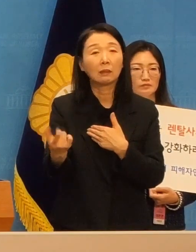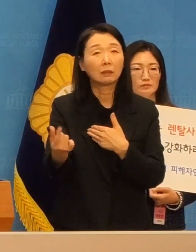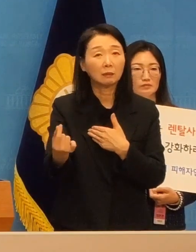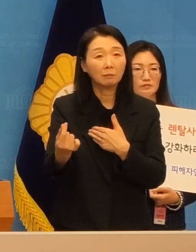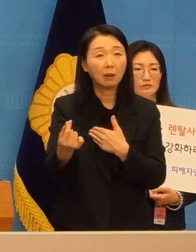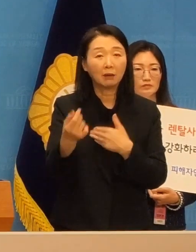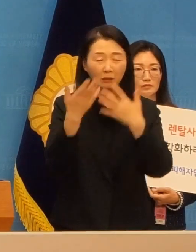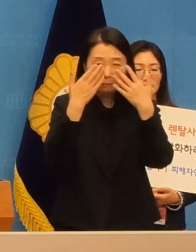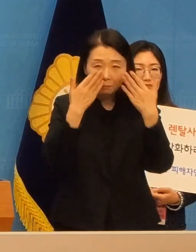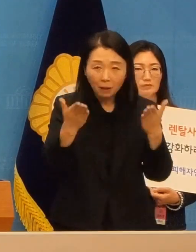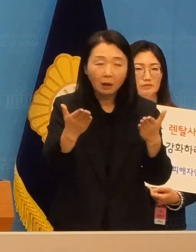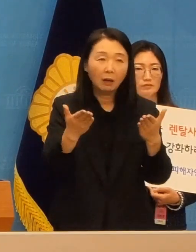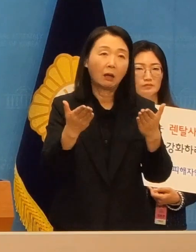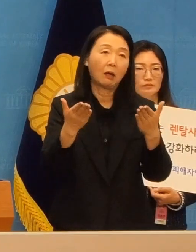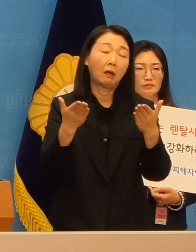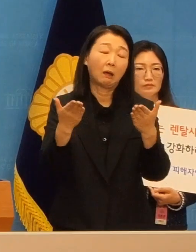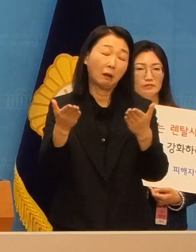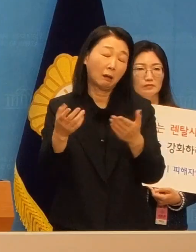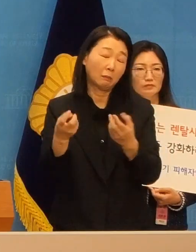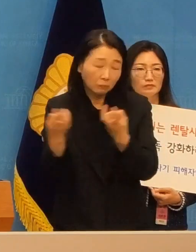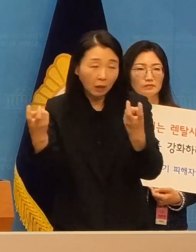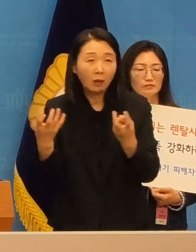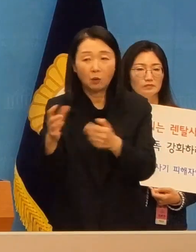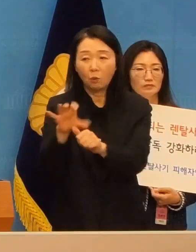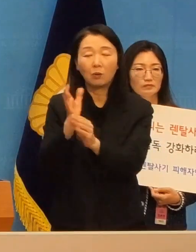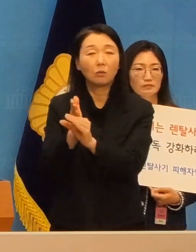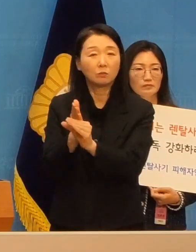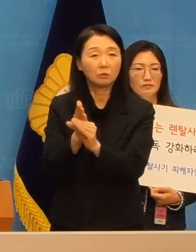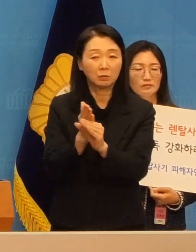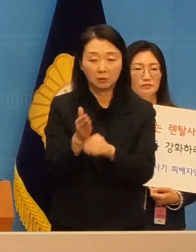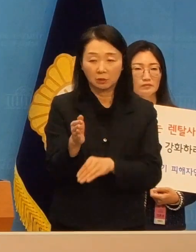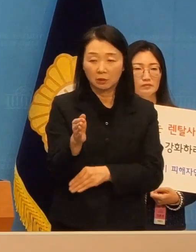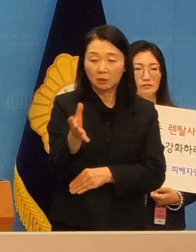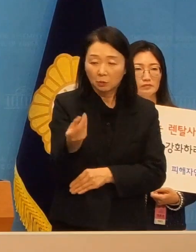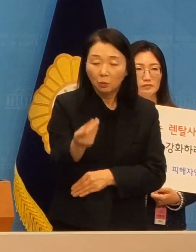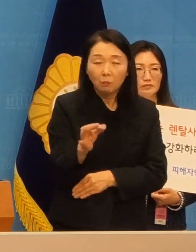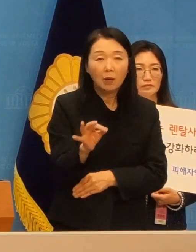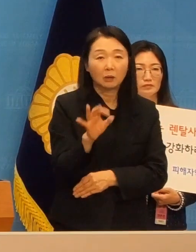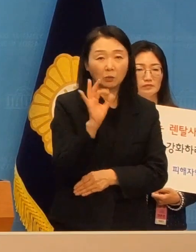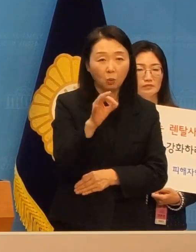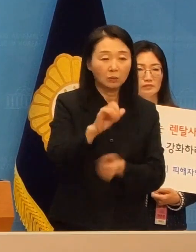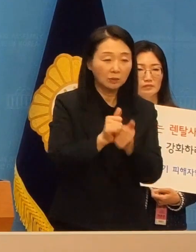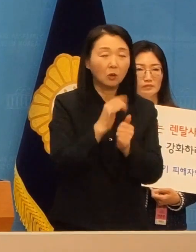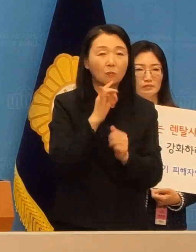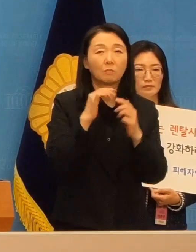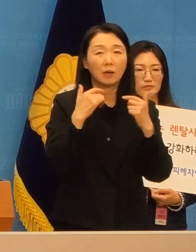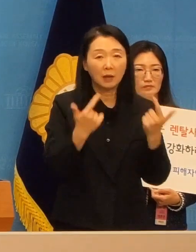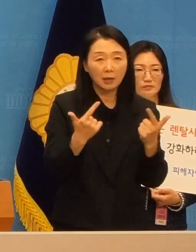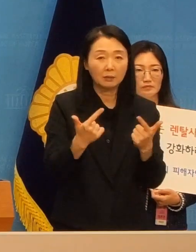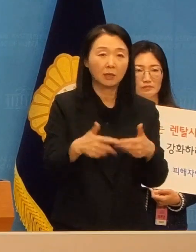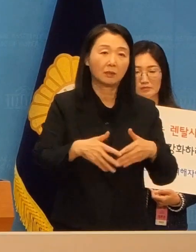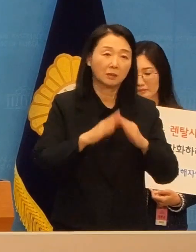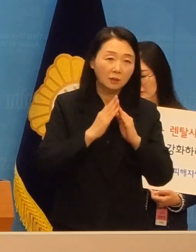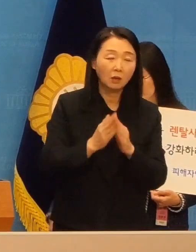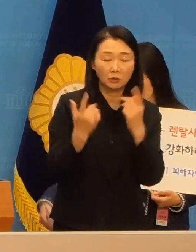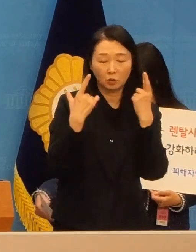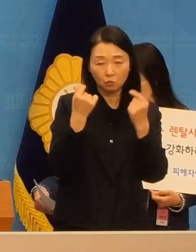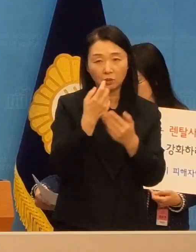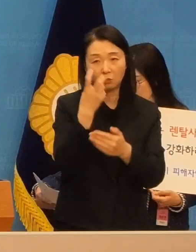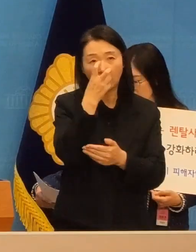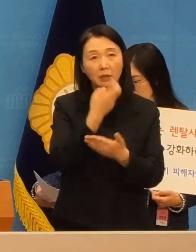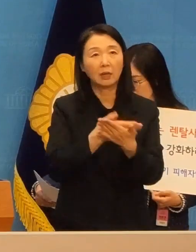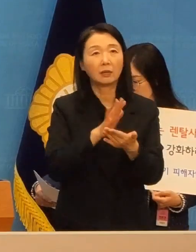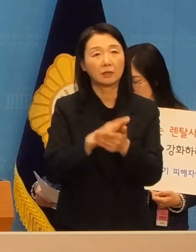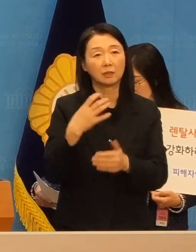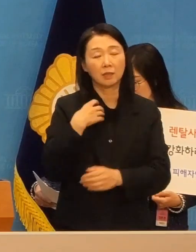면책수당으로 활용하고 있습니다. 더 큰 문제는 렌탈료에는 단순한 금전채권이 아니라 설치, 유지관리, AS